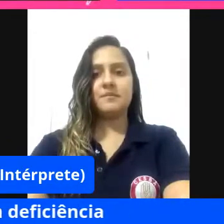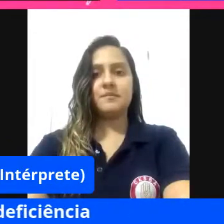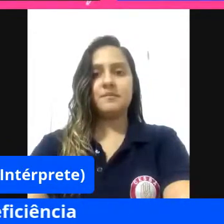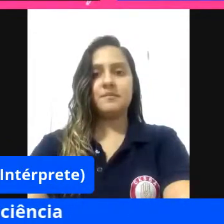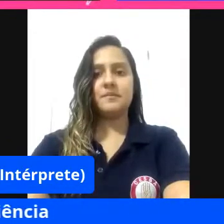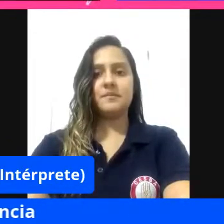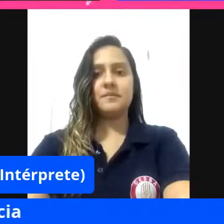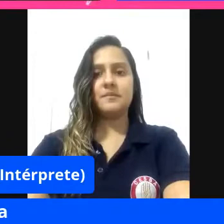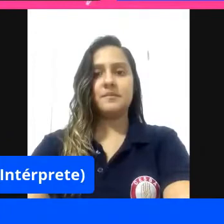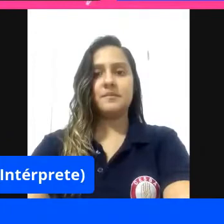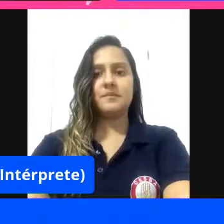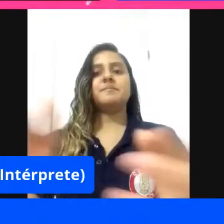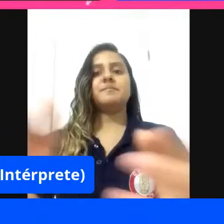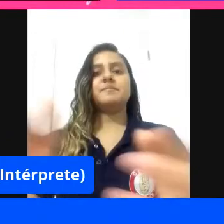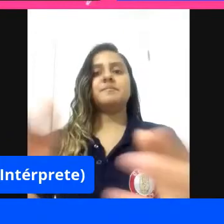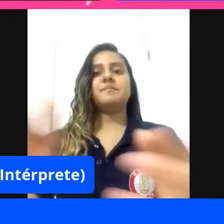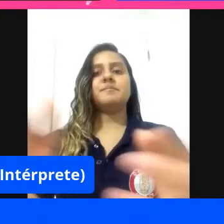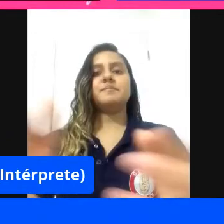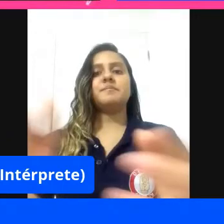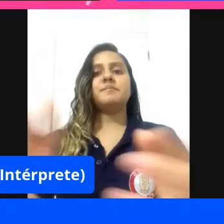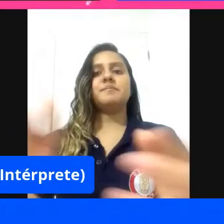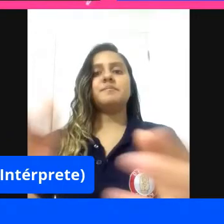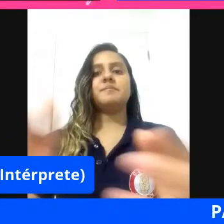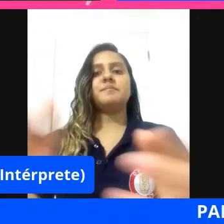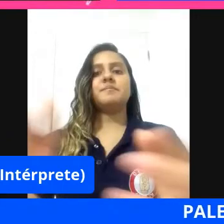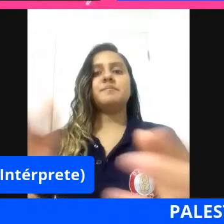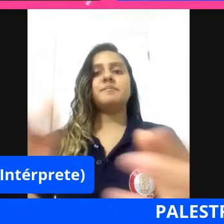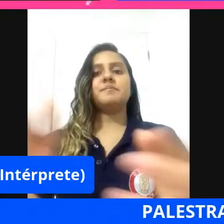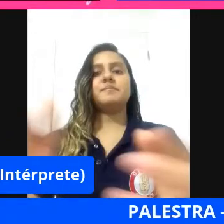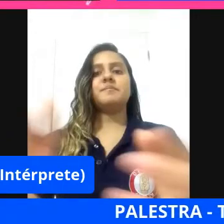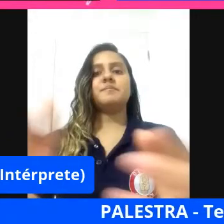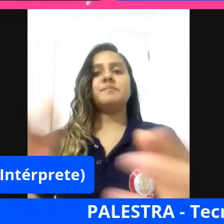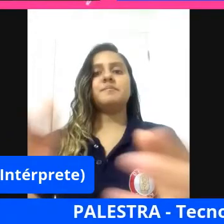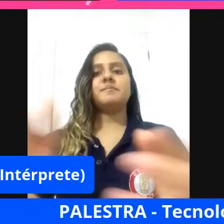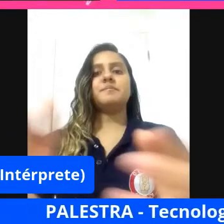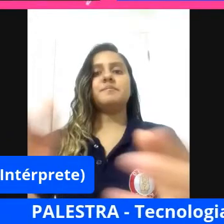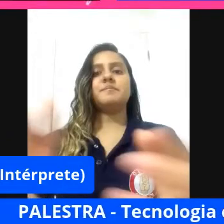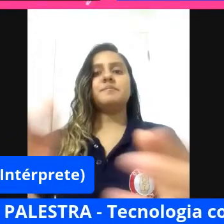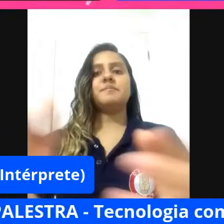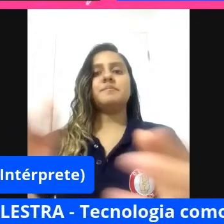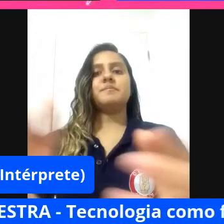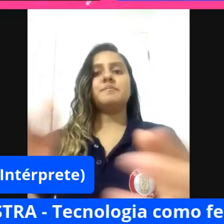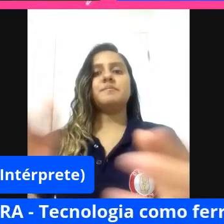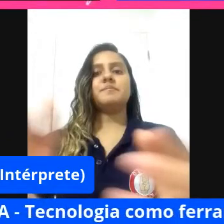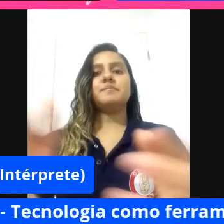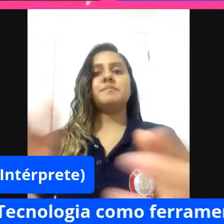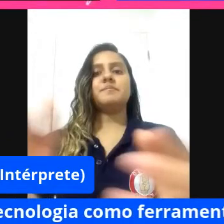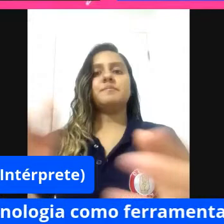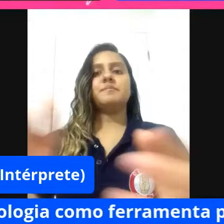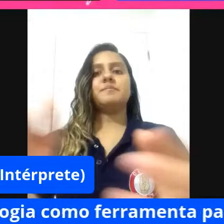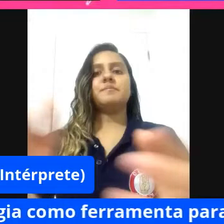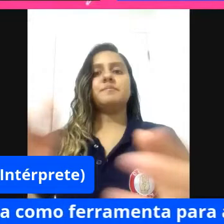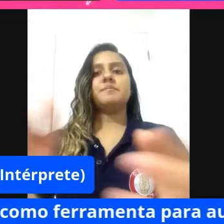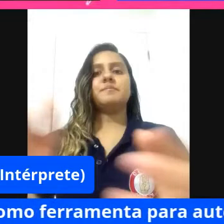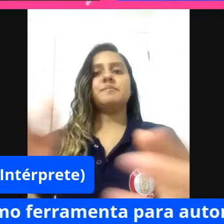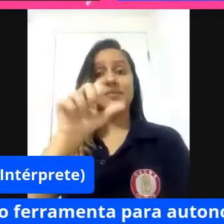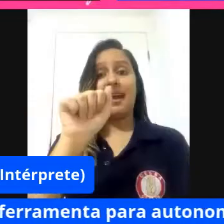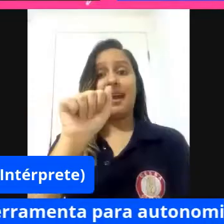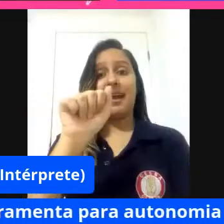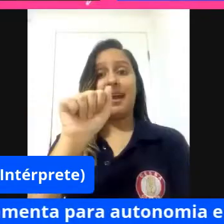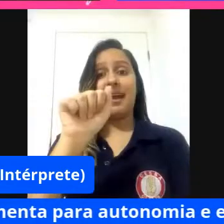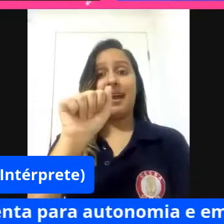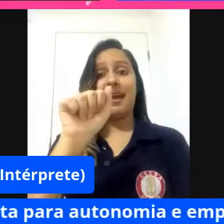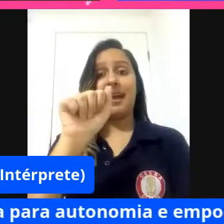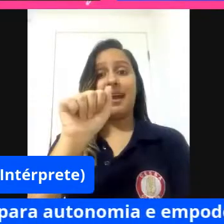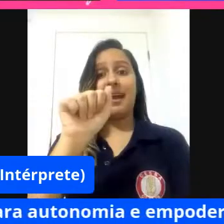com deficiência também, né? Eu tenho uma deficiência física, né? Sou cadeira de rodas já há 28